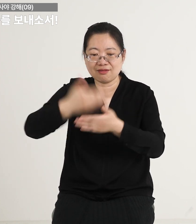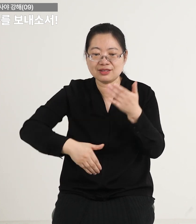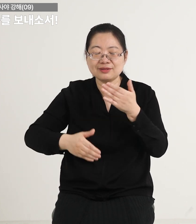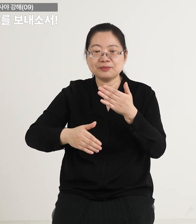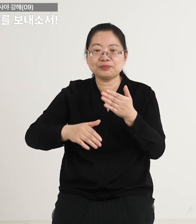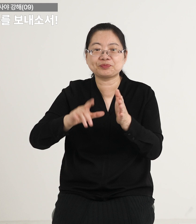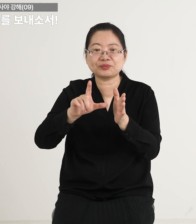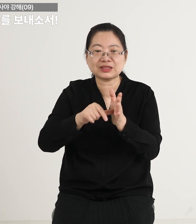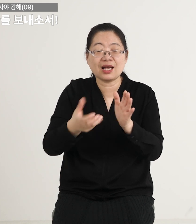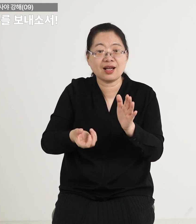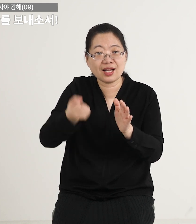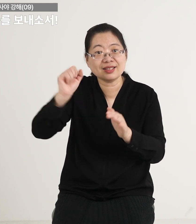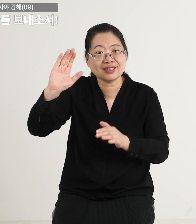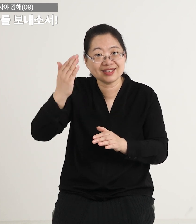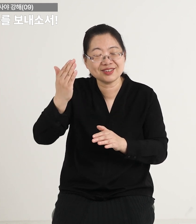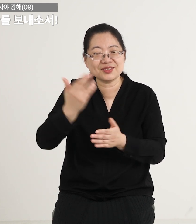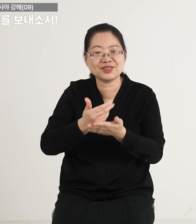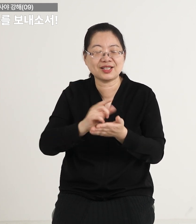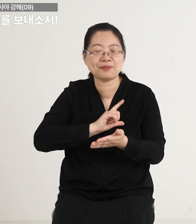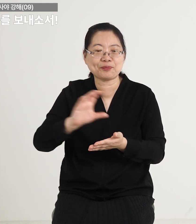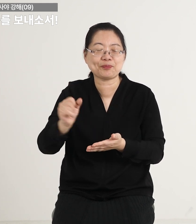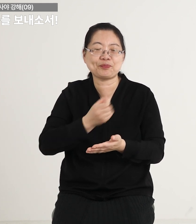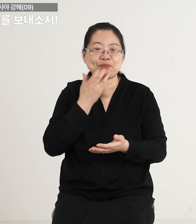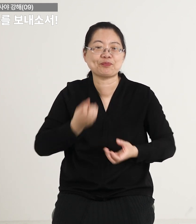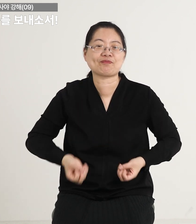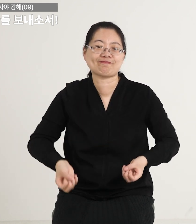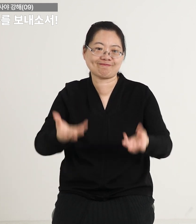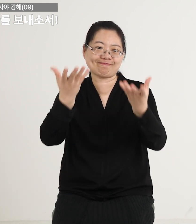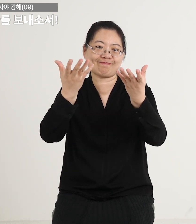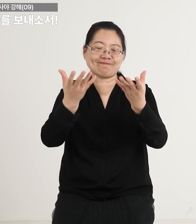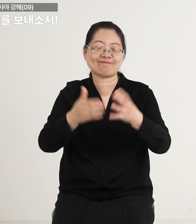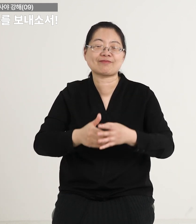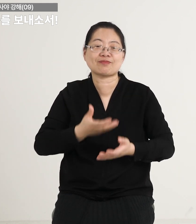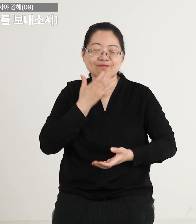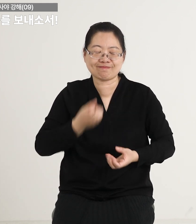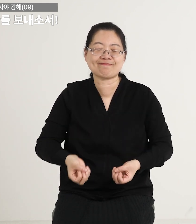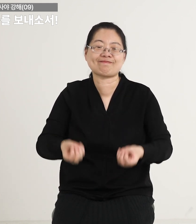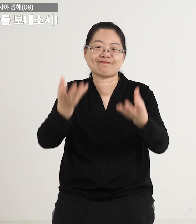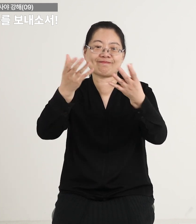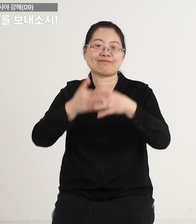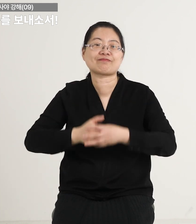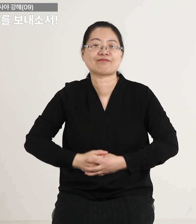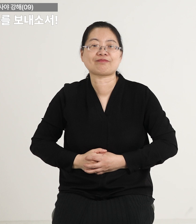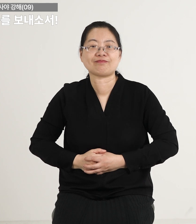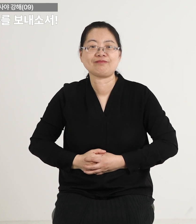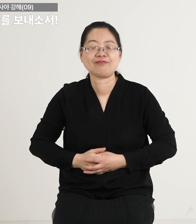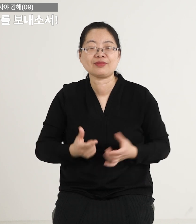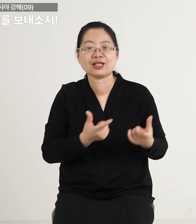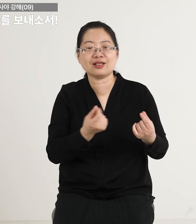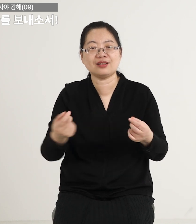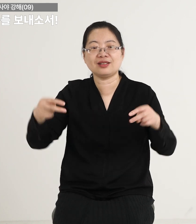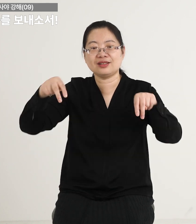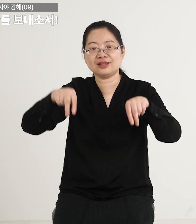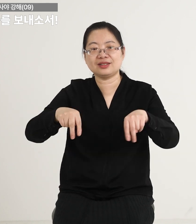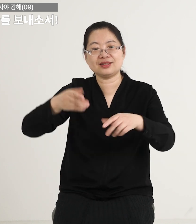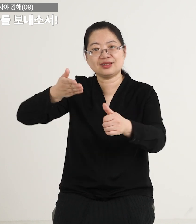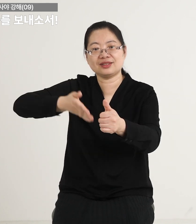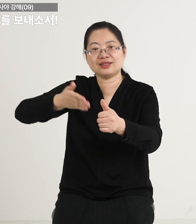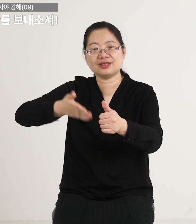남은 시간들이 될 수 있기를 주님의 이름으로 축원하고 축복합니다. 우리 다